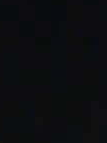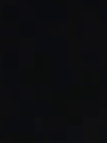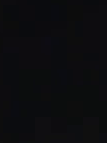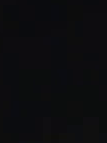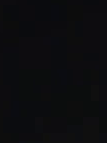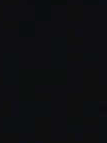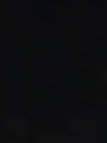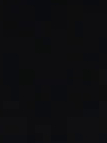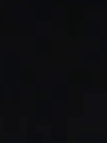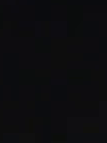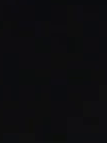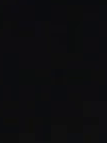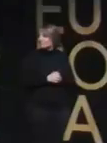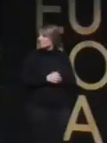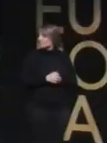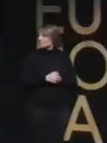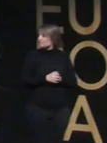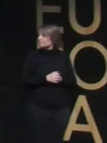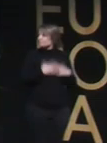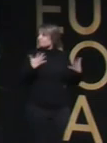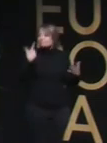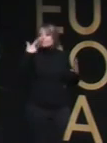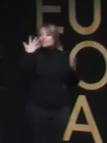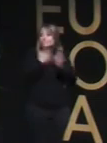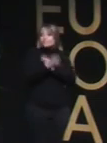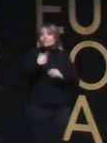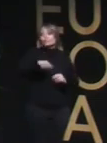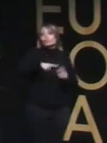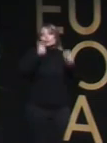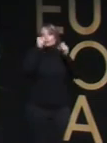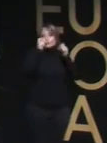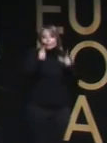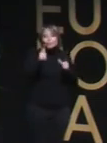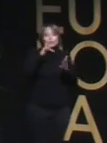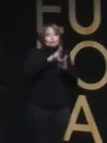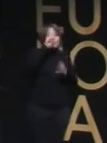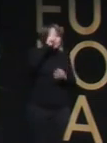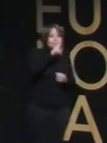esperanza ahí, ¿no? ¿Vale? ¿Qué nos estamos dando cuenta? Que hay muchos